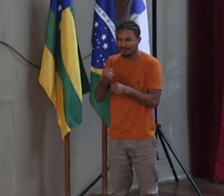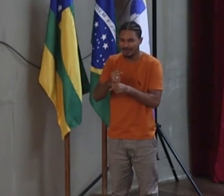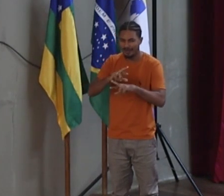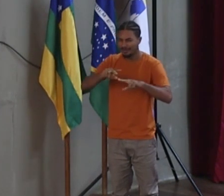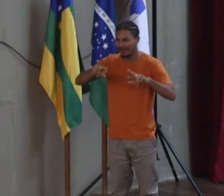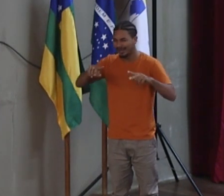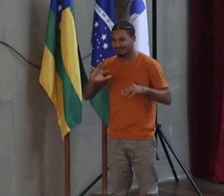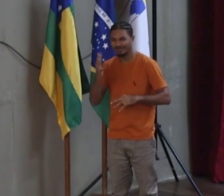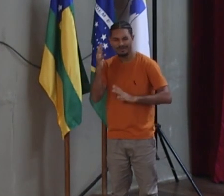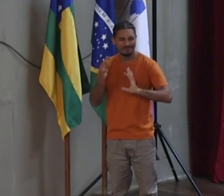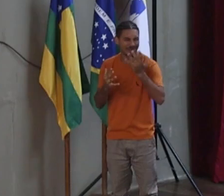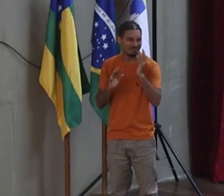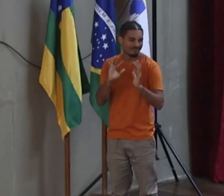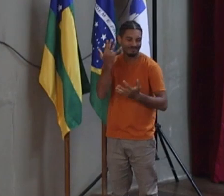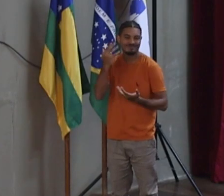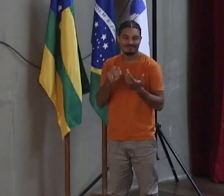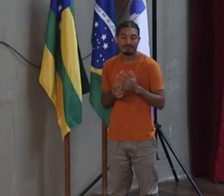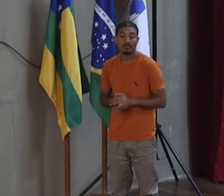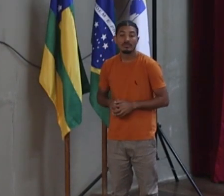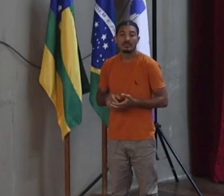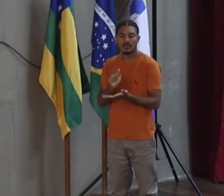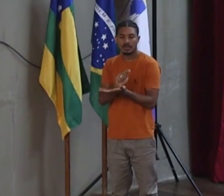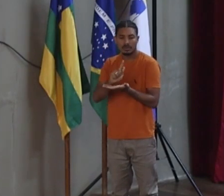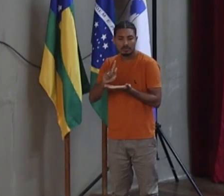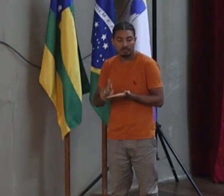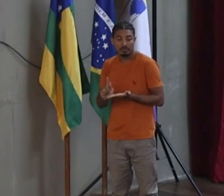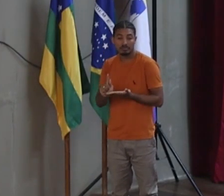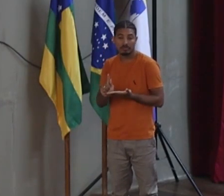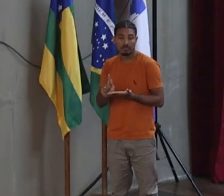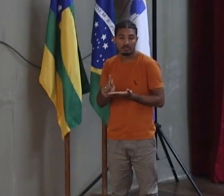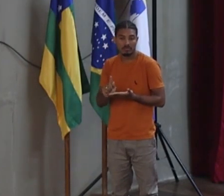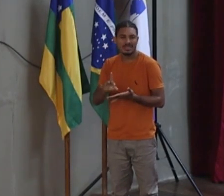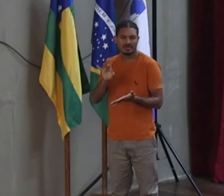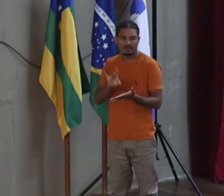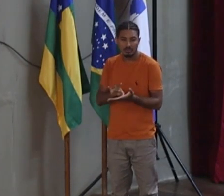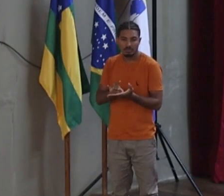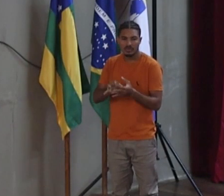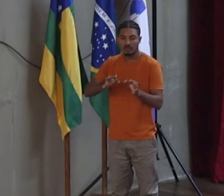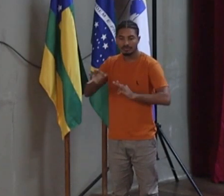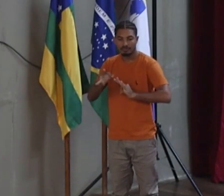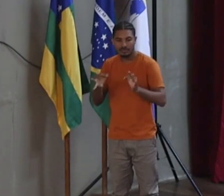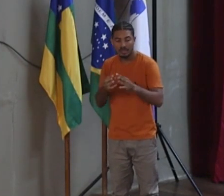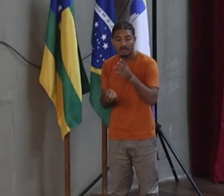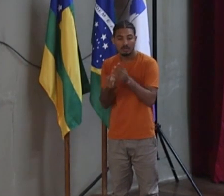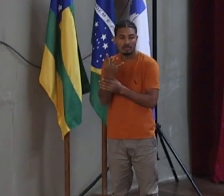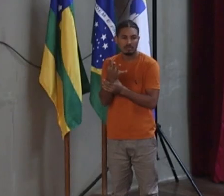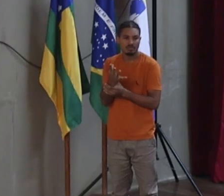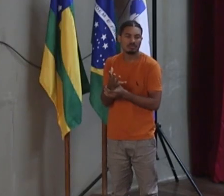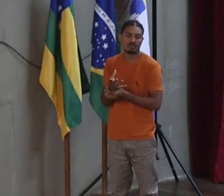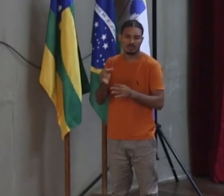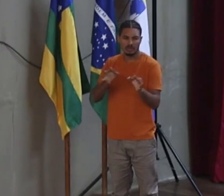que aconteceram, mas uma associação realmente, para ser montada, ela precisa de